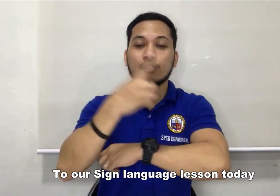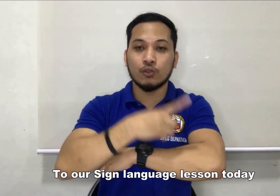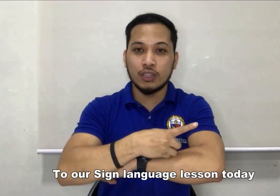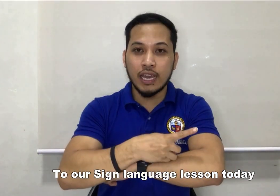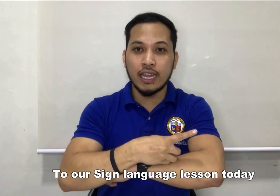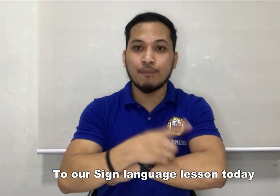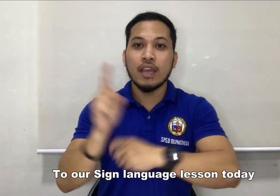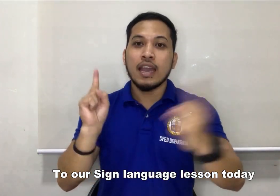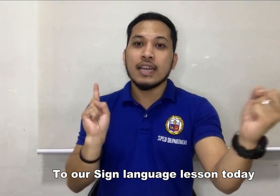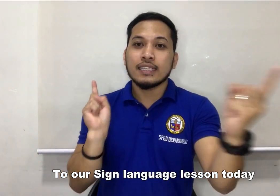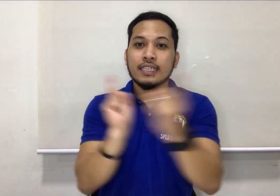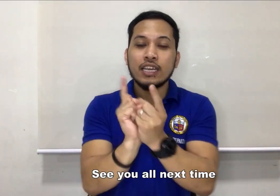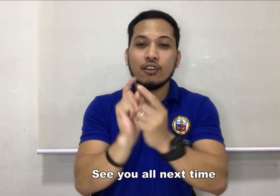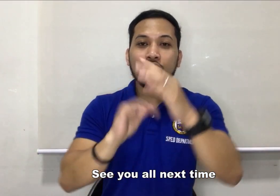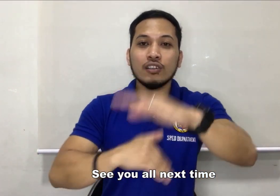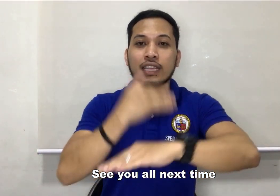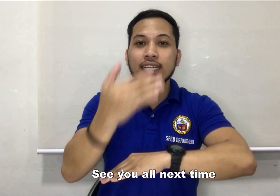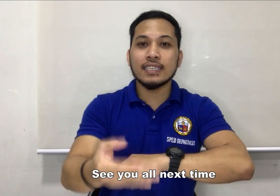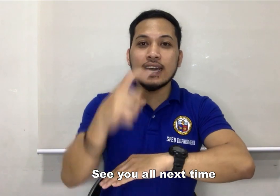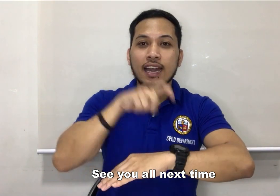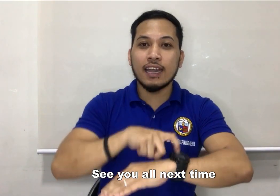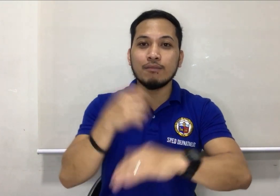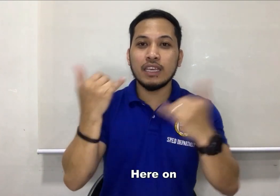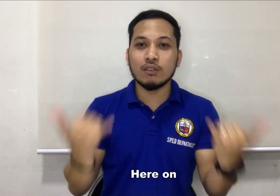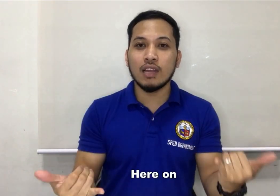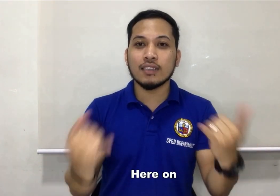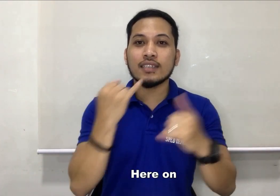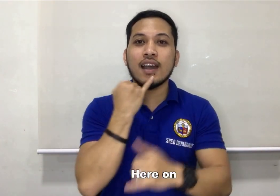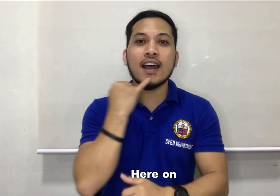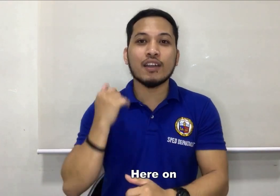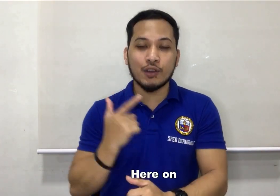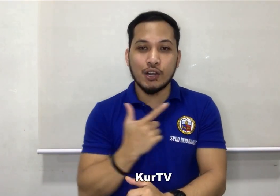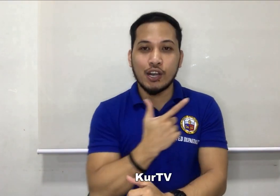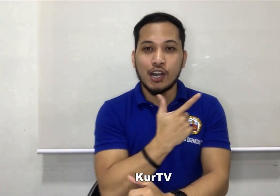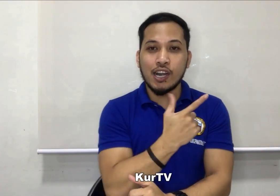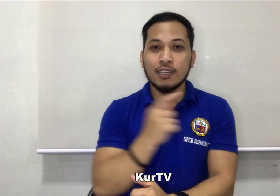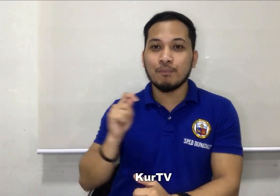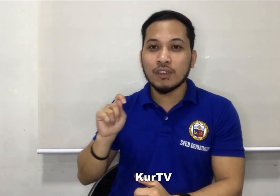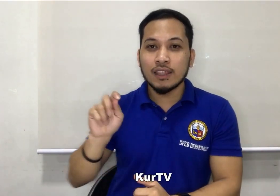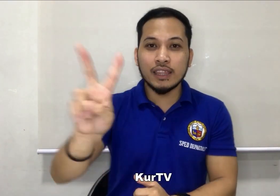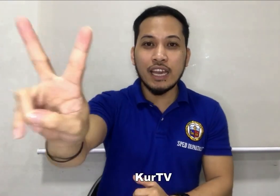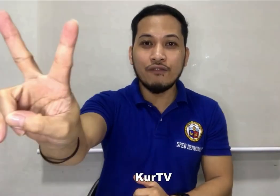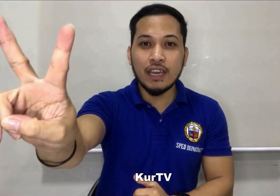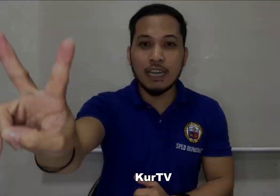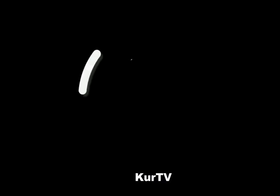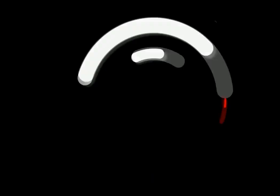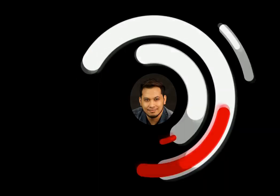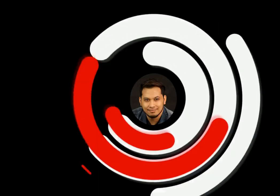lesson today. See you all next time dito lang sa Kurt TV.